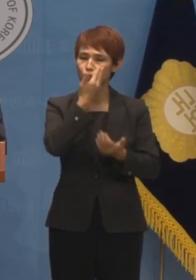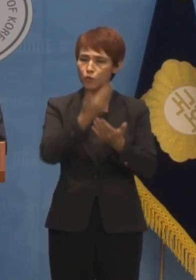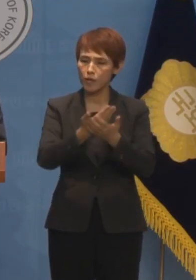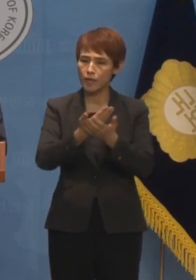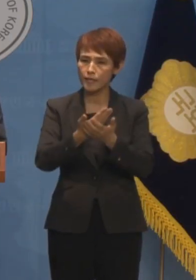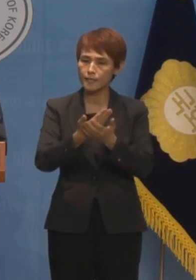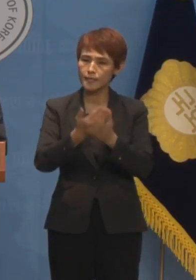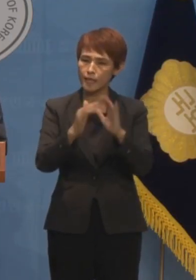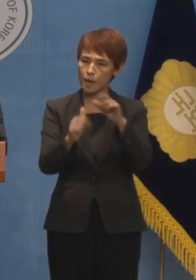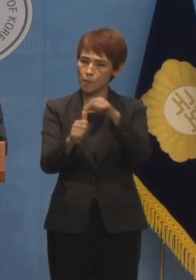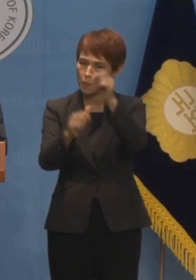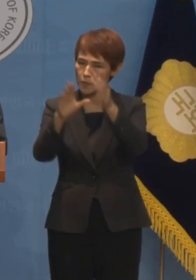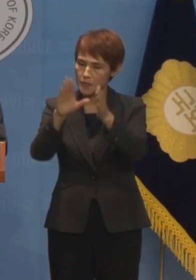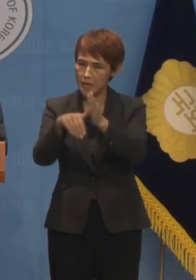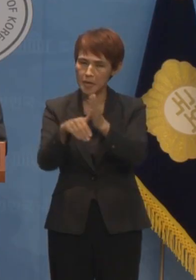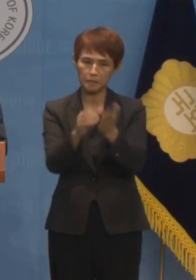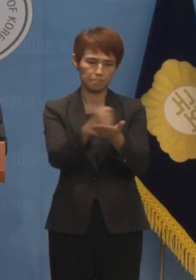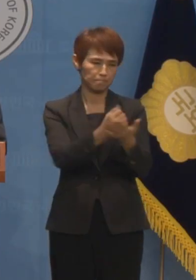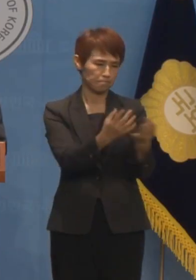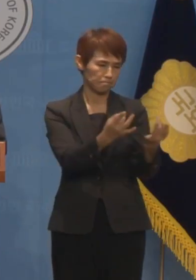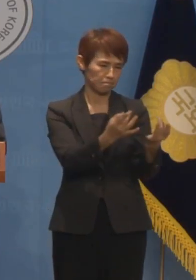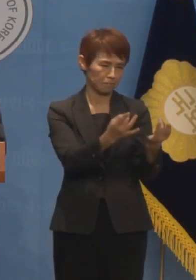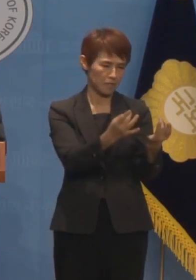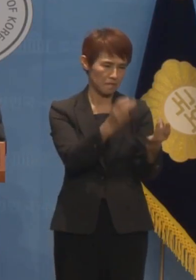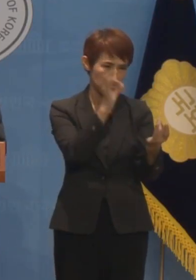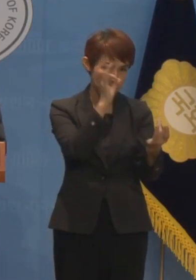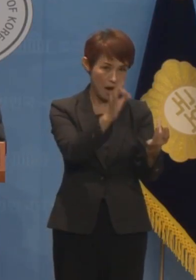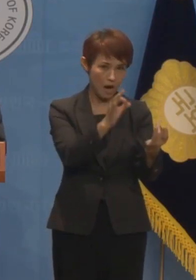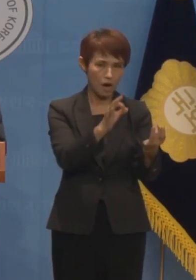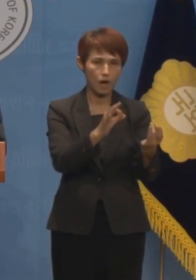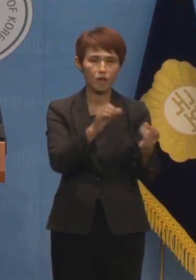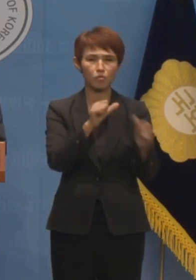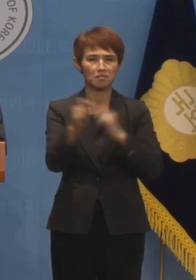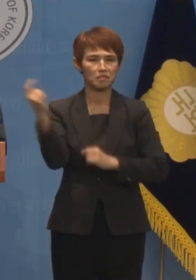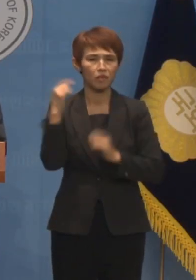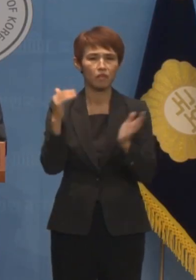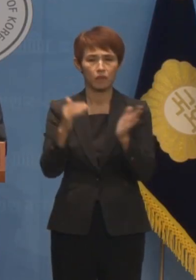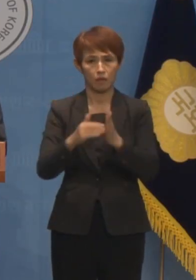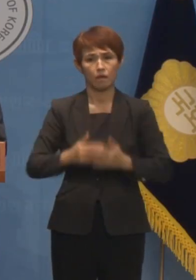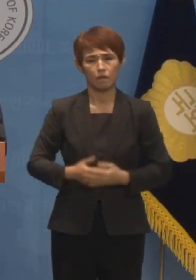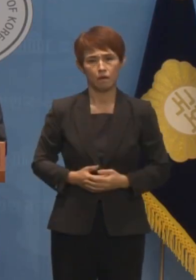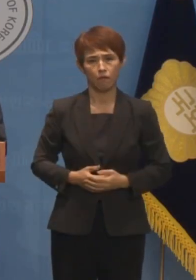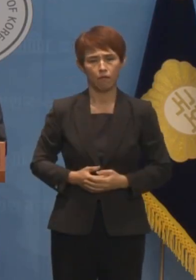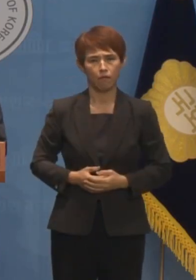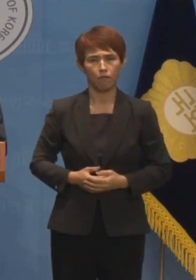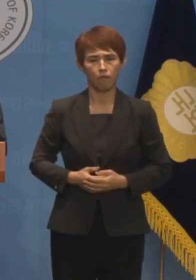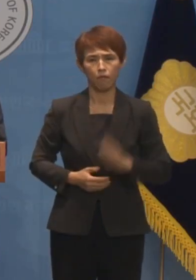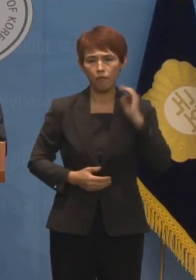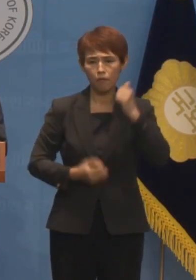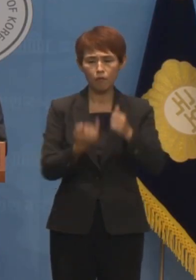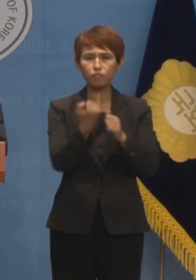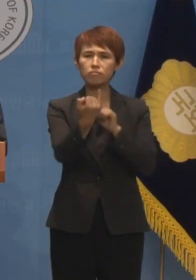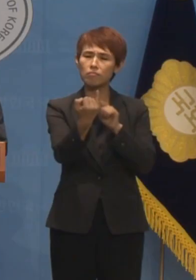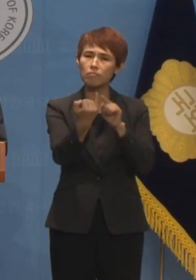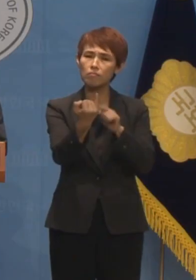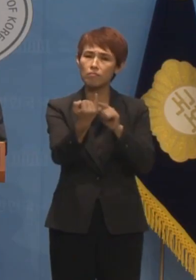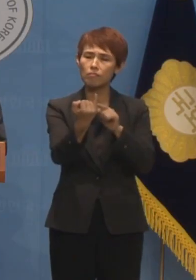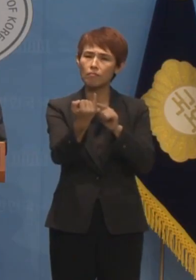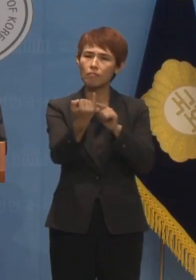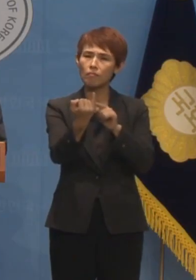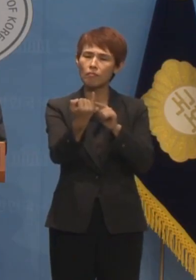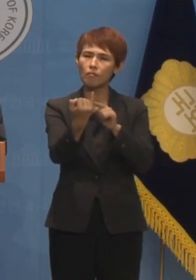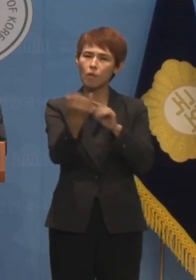고려할 때 사주를 즐겨본다는 얘기도 들었다고 합니다 과연 김건희 여사는 그